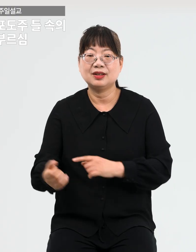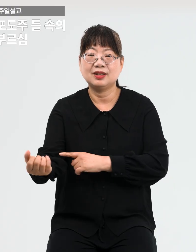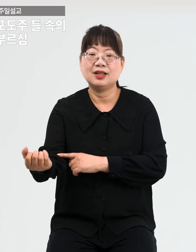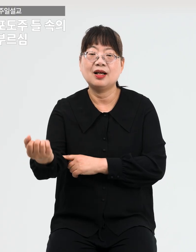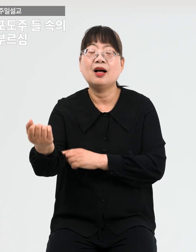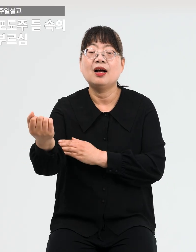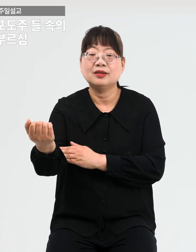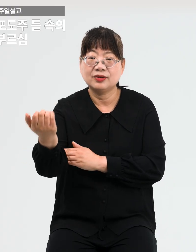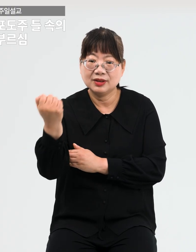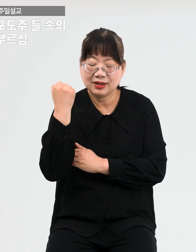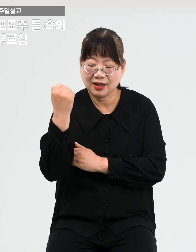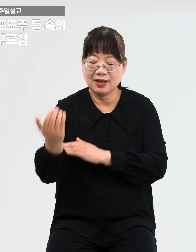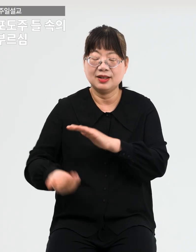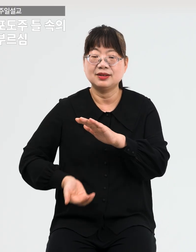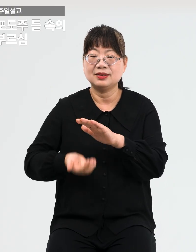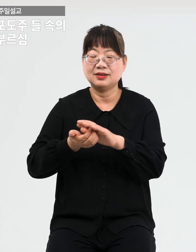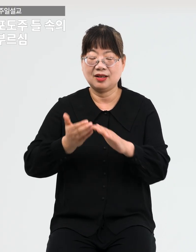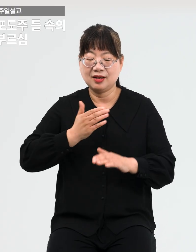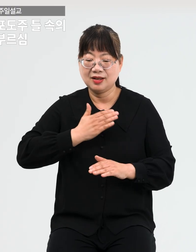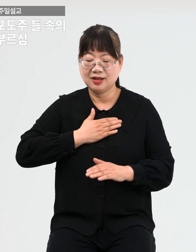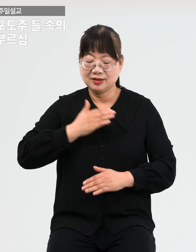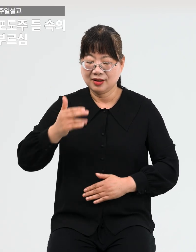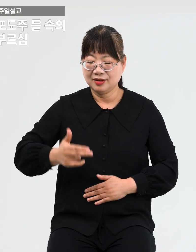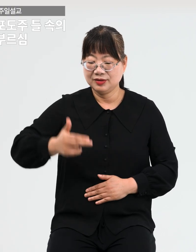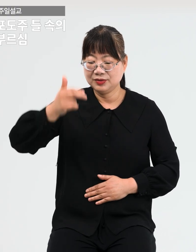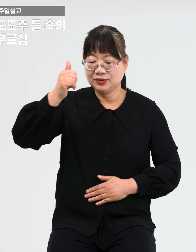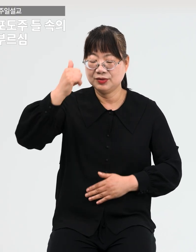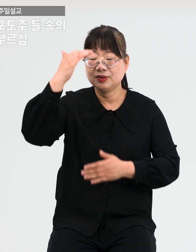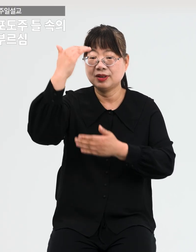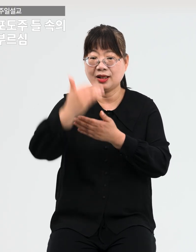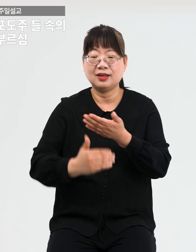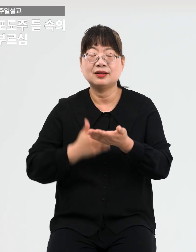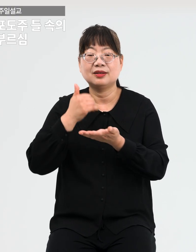하나님은 전능하신 나의 주